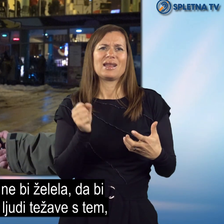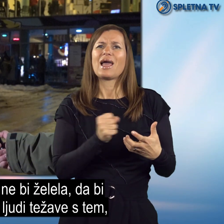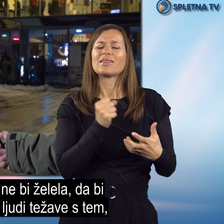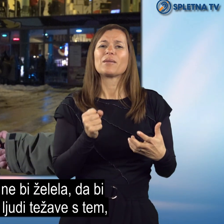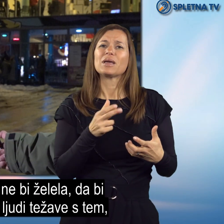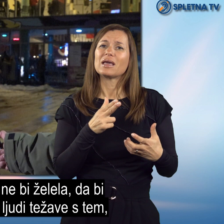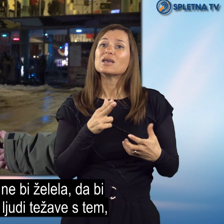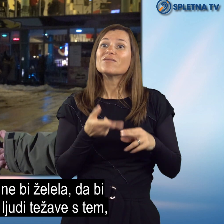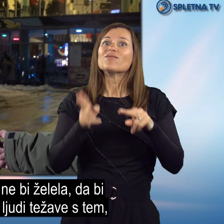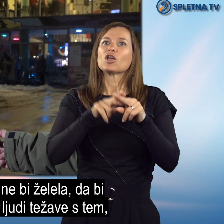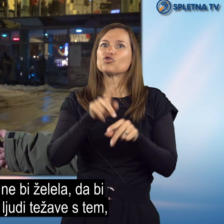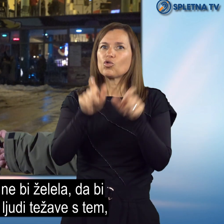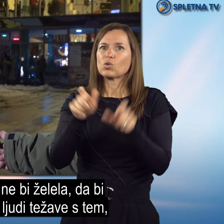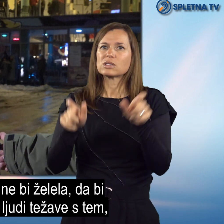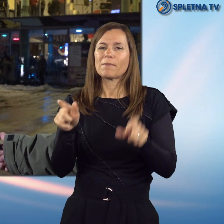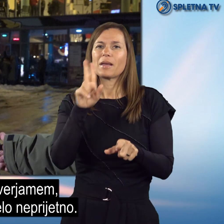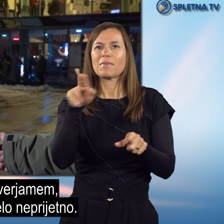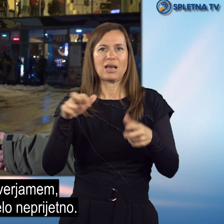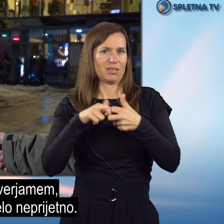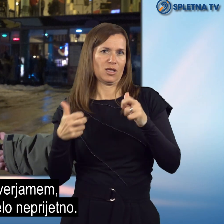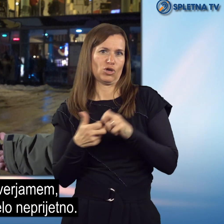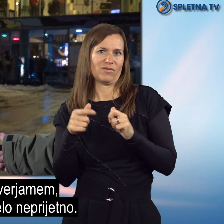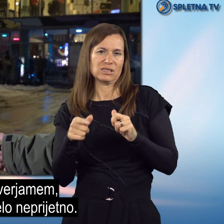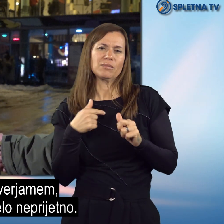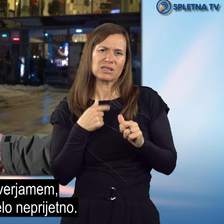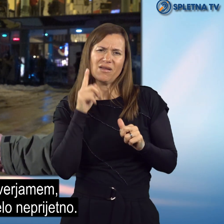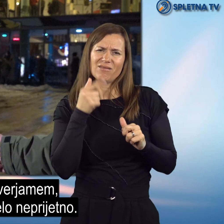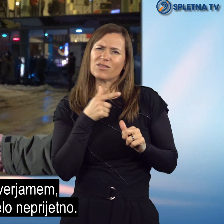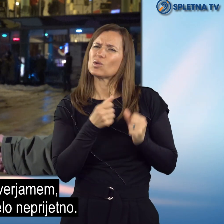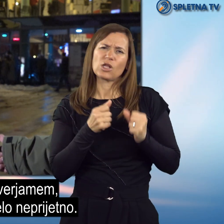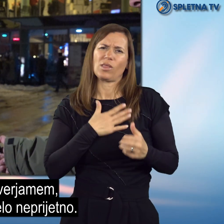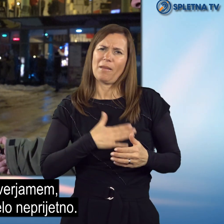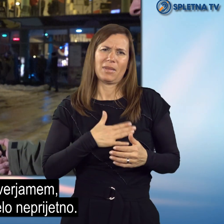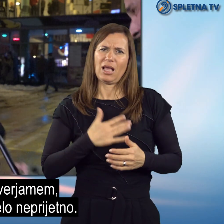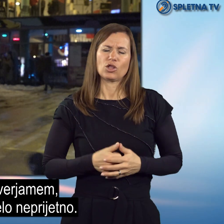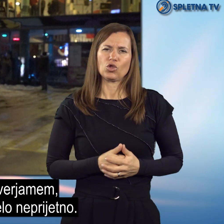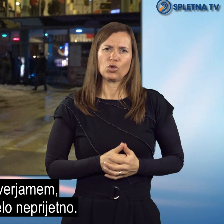bi imeli še več ljudi težave s tem, kar verjamem, da je zelo neprijetno.